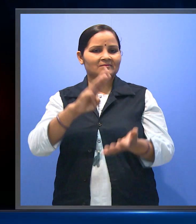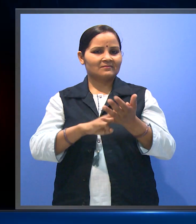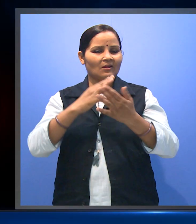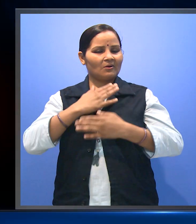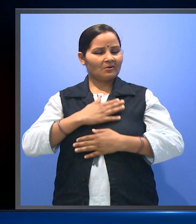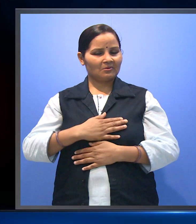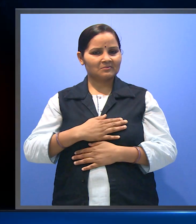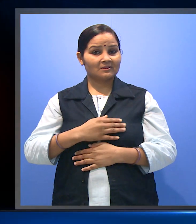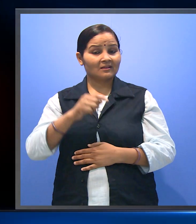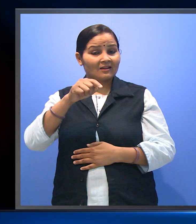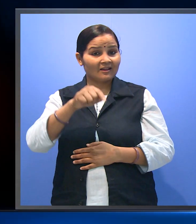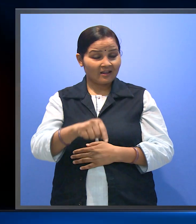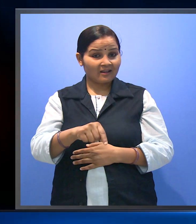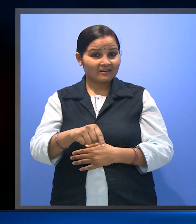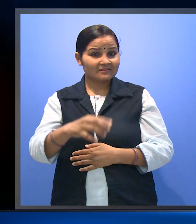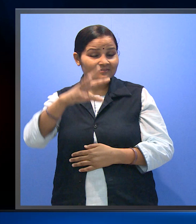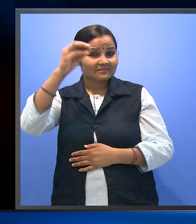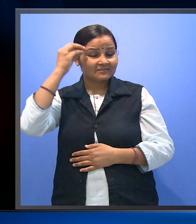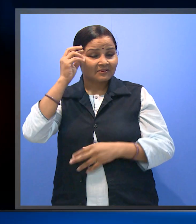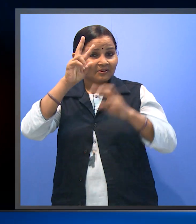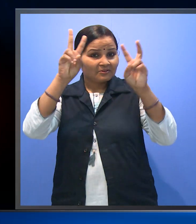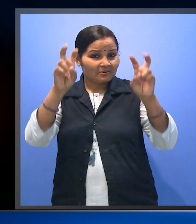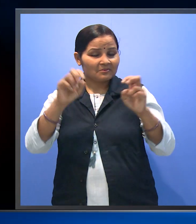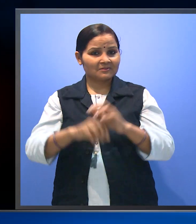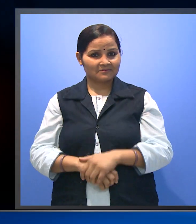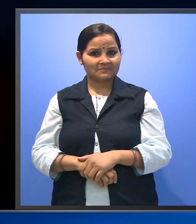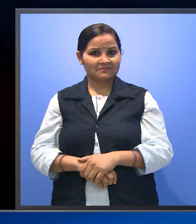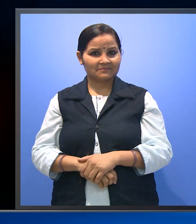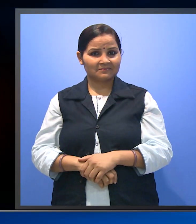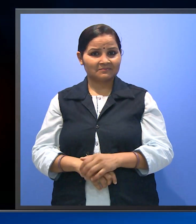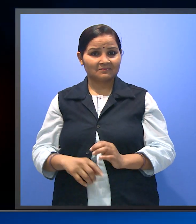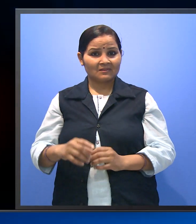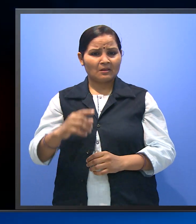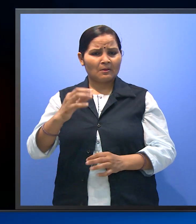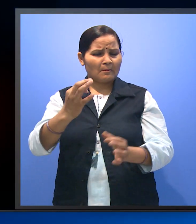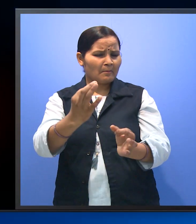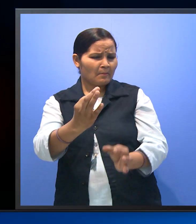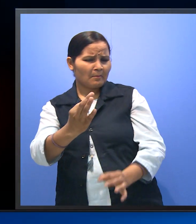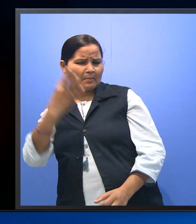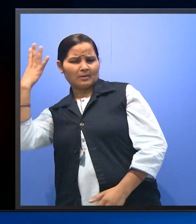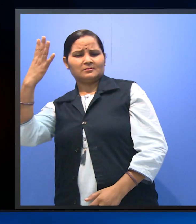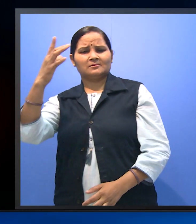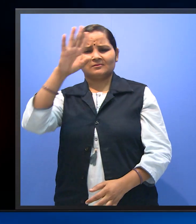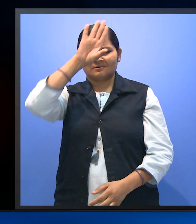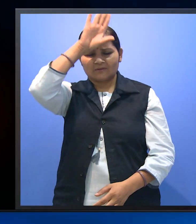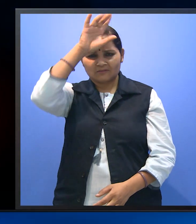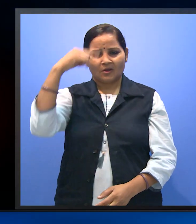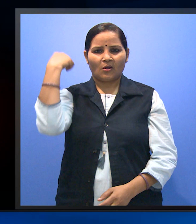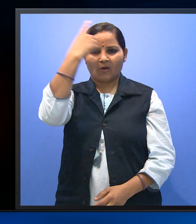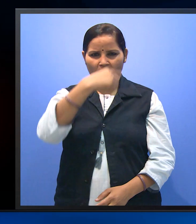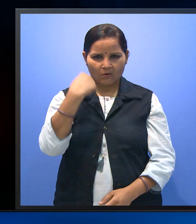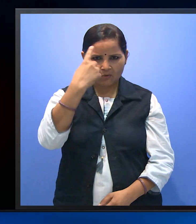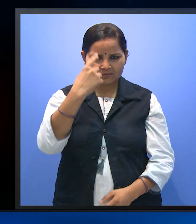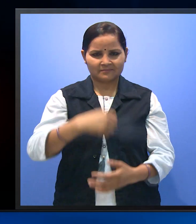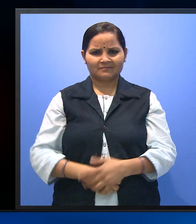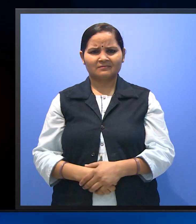शांति। आज की शिक्षाप्रद कहानी का नाम है सर्वश्रेष्ठ राजा कौन। कहते